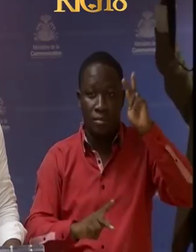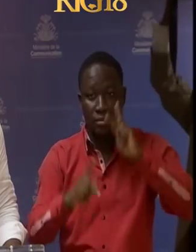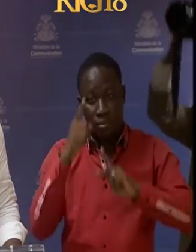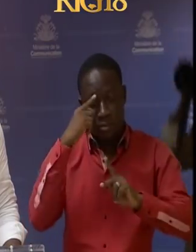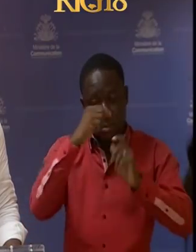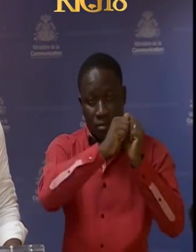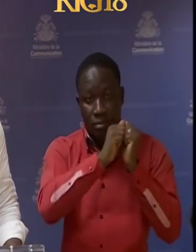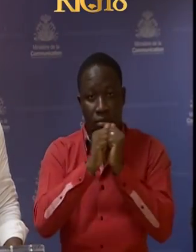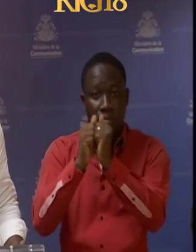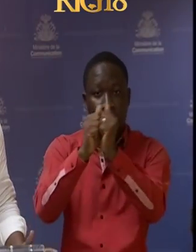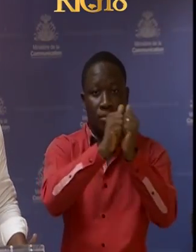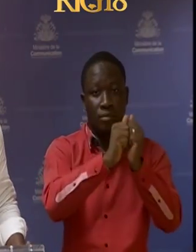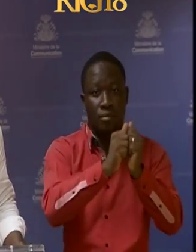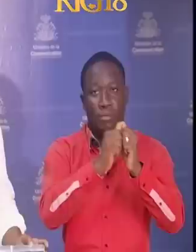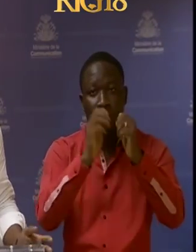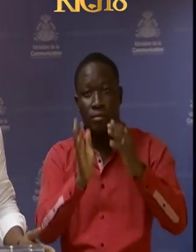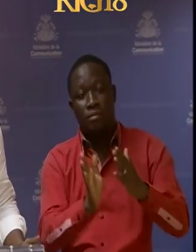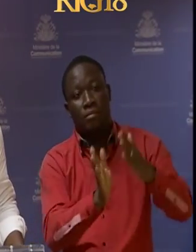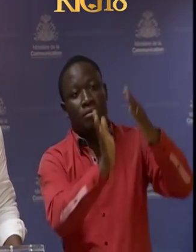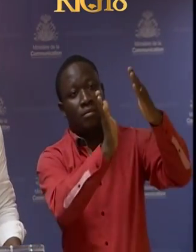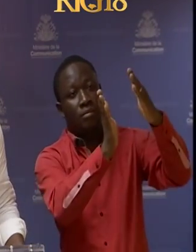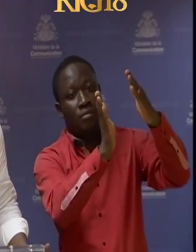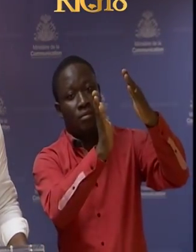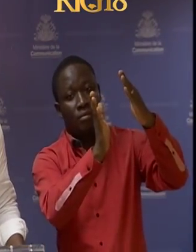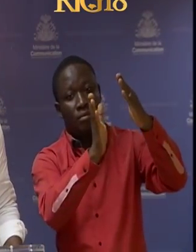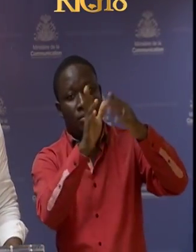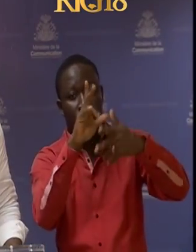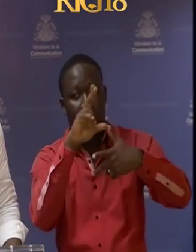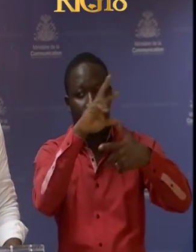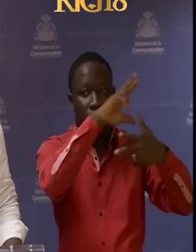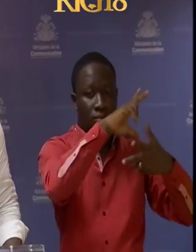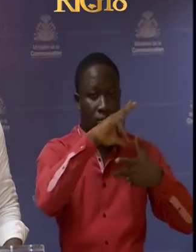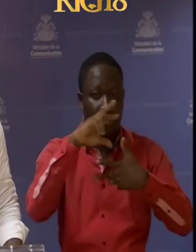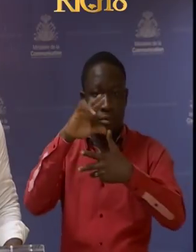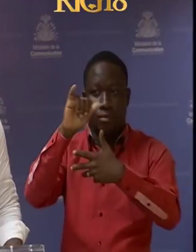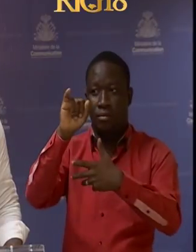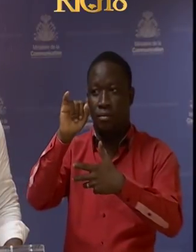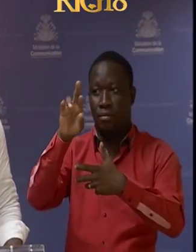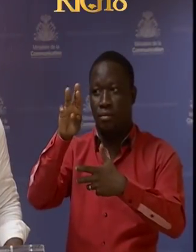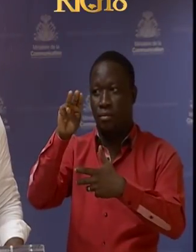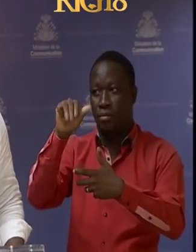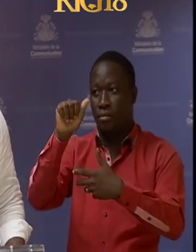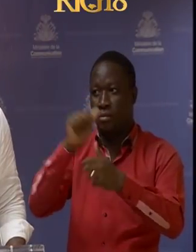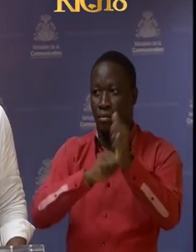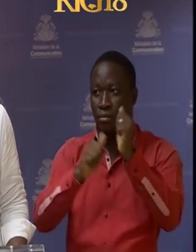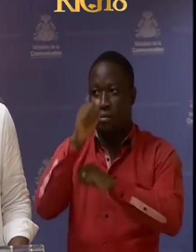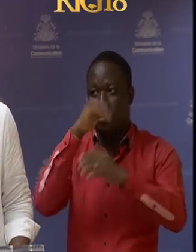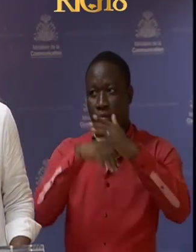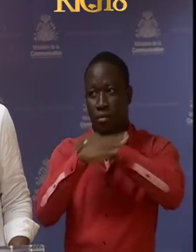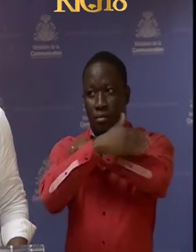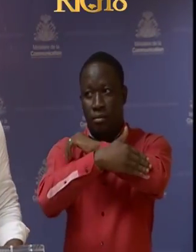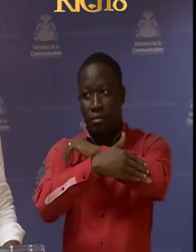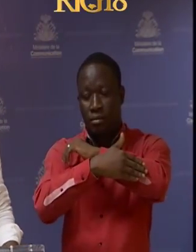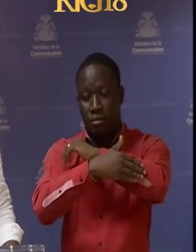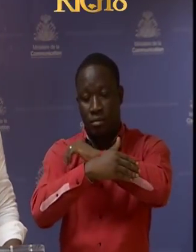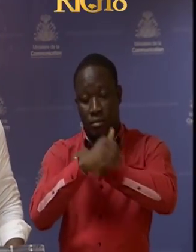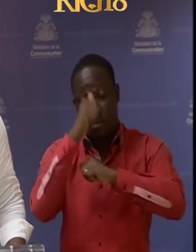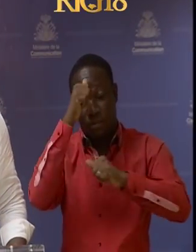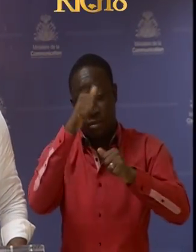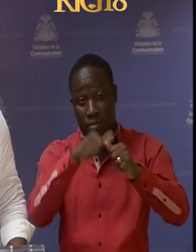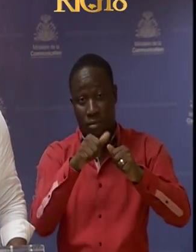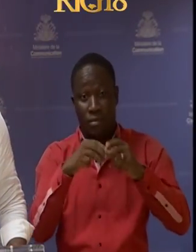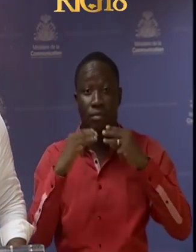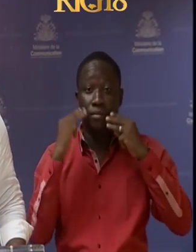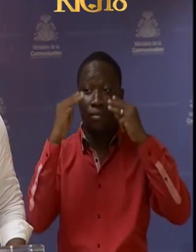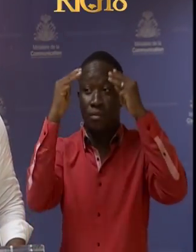pour accompagner devant ces cyclone Irma qui va passer dans pays là m'a réitéré message